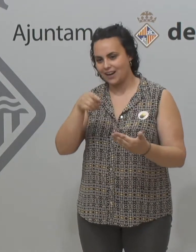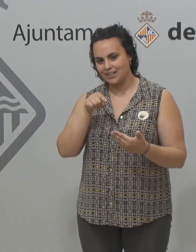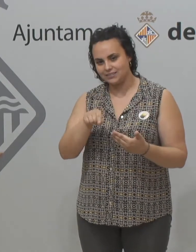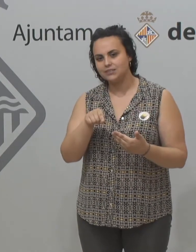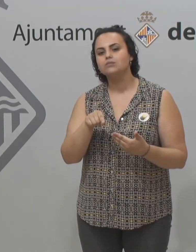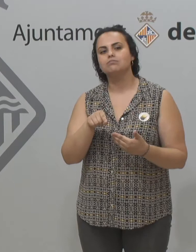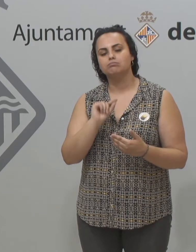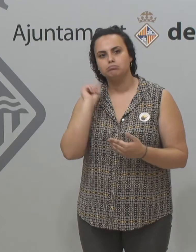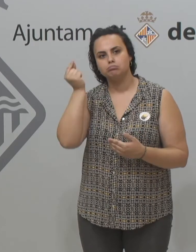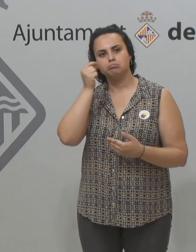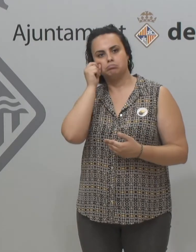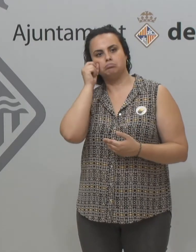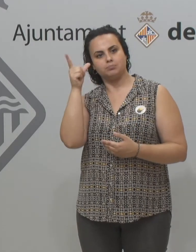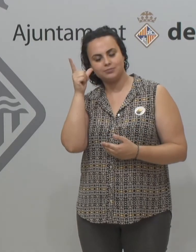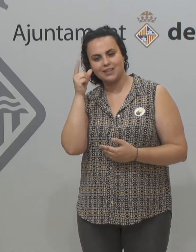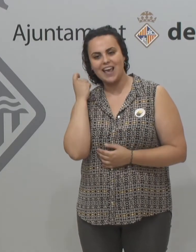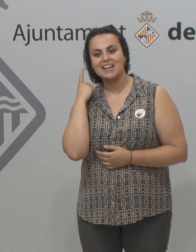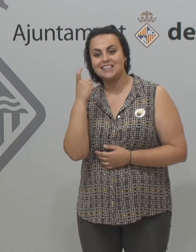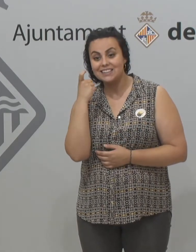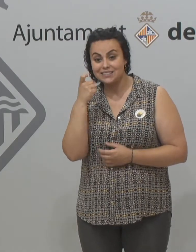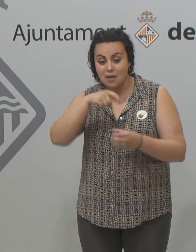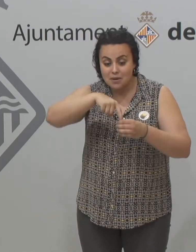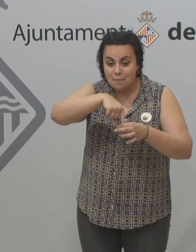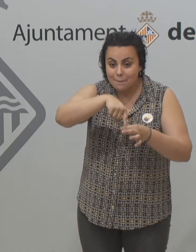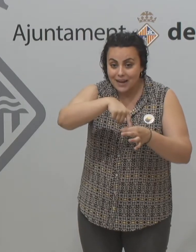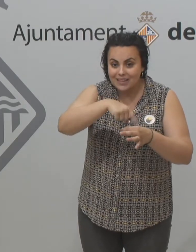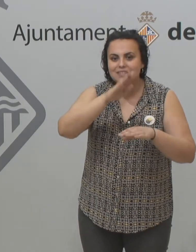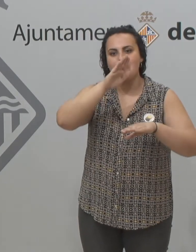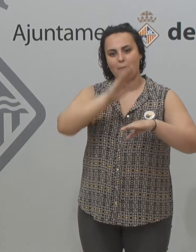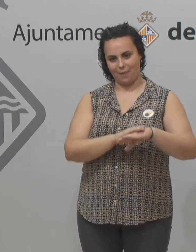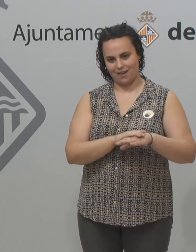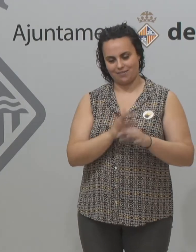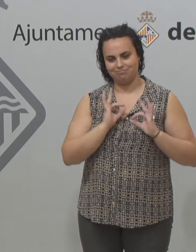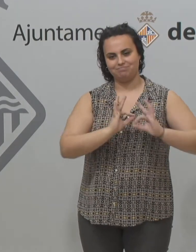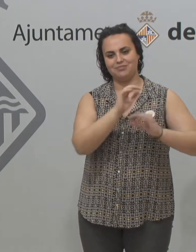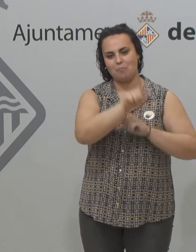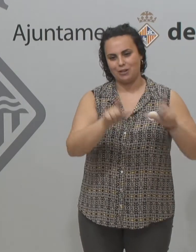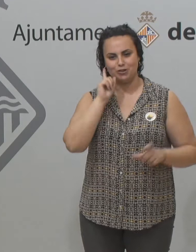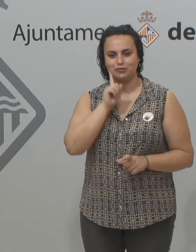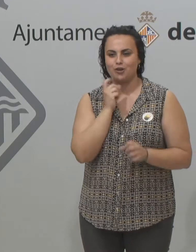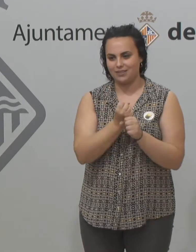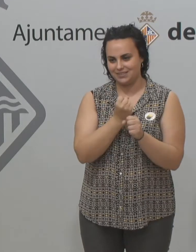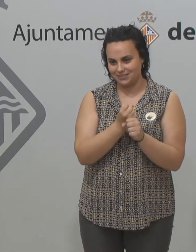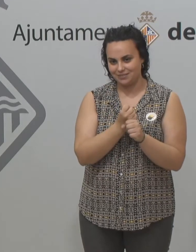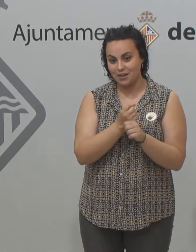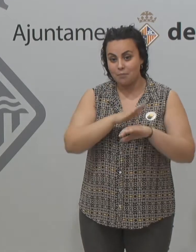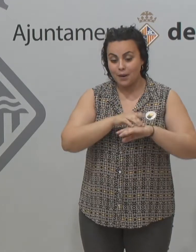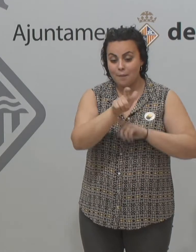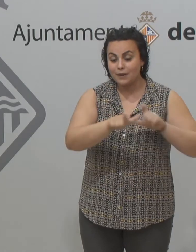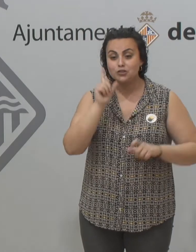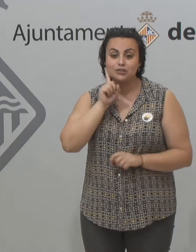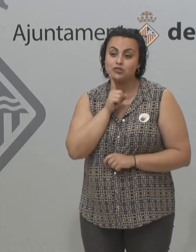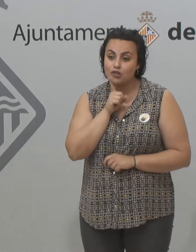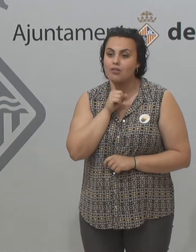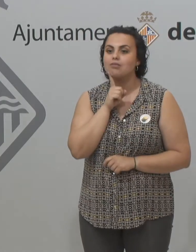ens hem assabentat també de la necessitat de crear places per a persones sordes. Per tal que aquestes persones sordes puguin, en primer